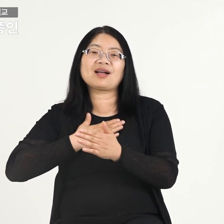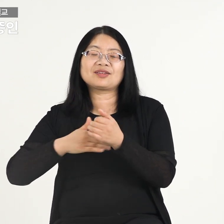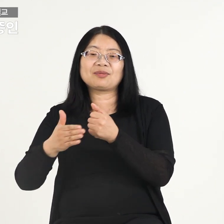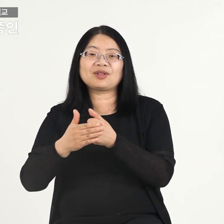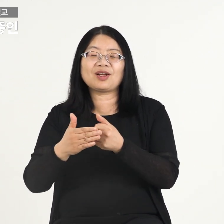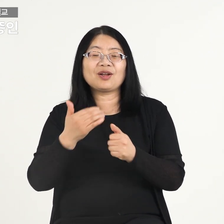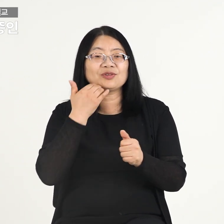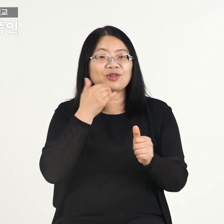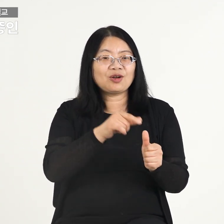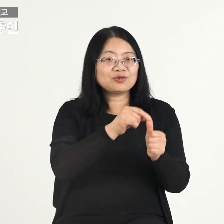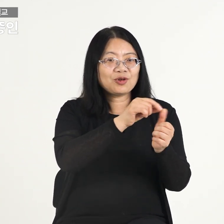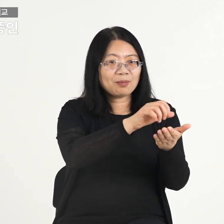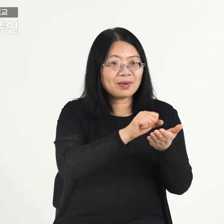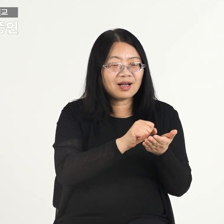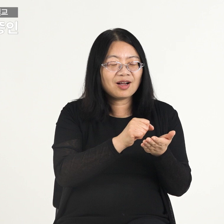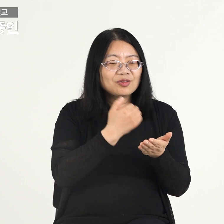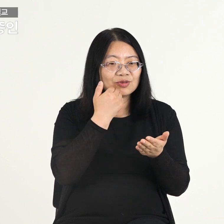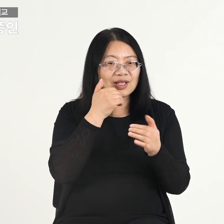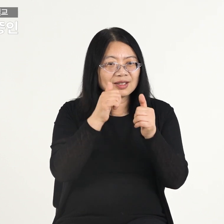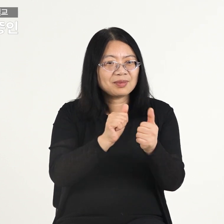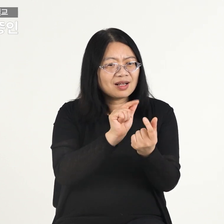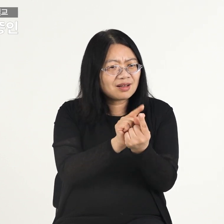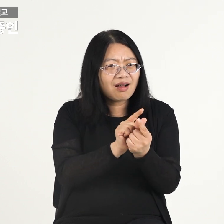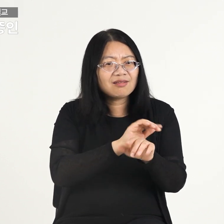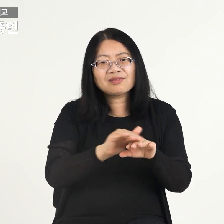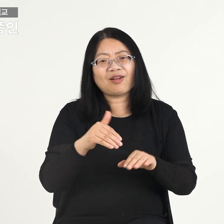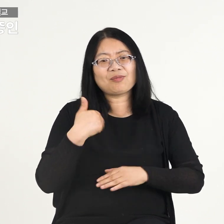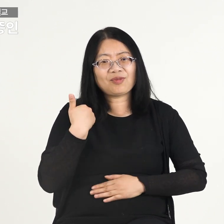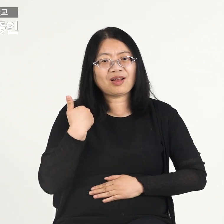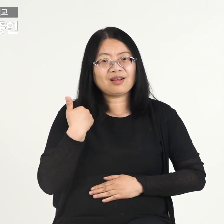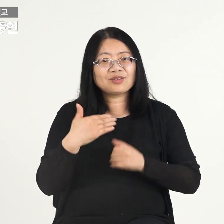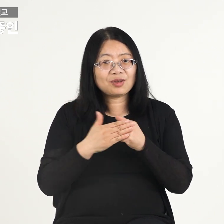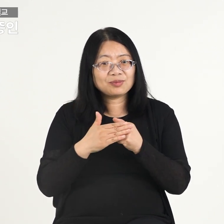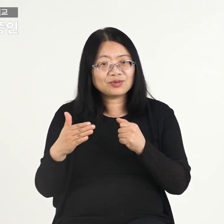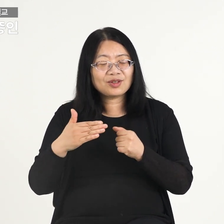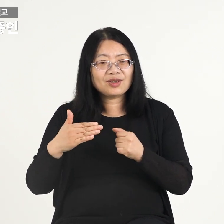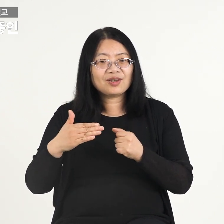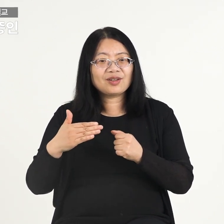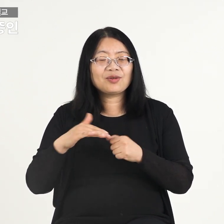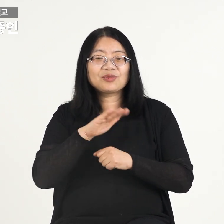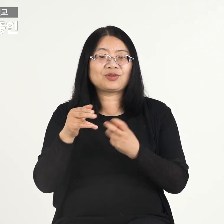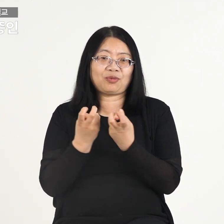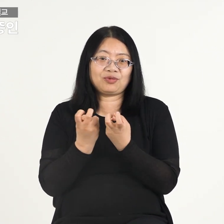받을 자일지 심판 아래 놓일 자일지 몰라요. 그럼 어떻게 해야 되겠어요?